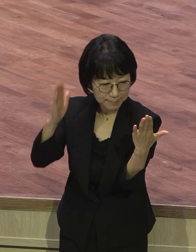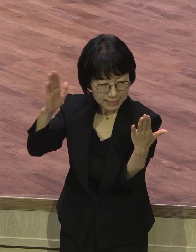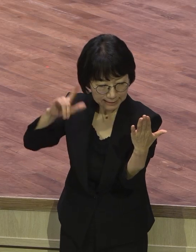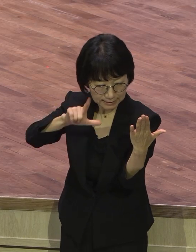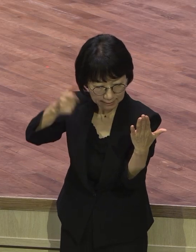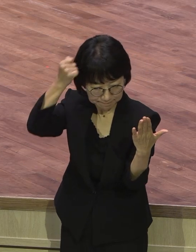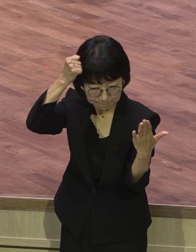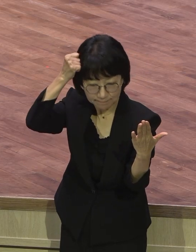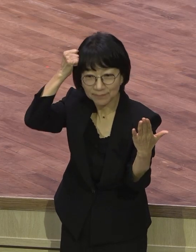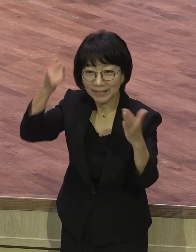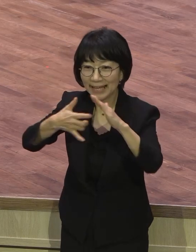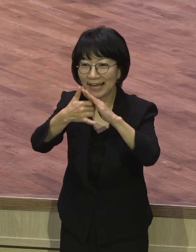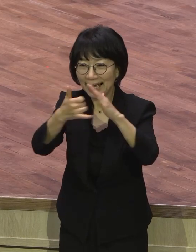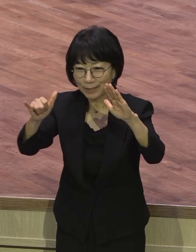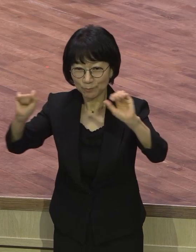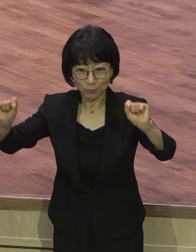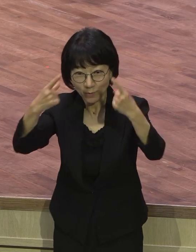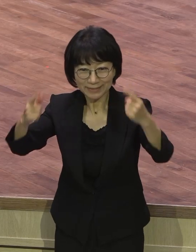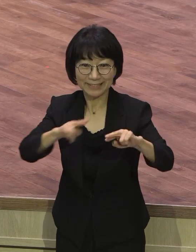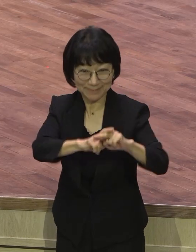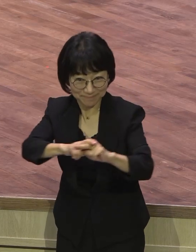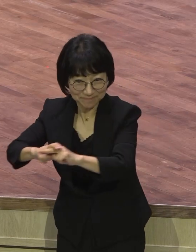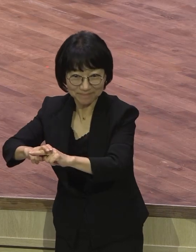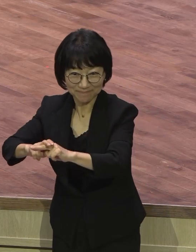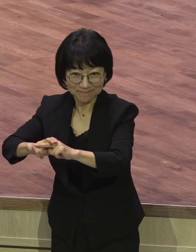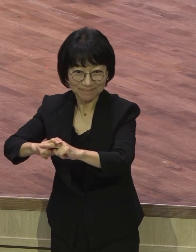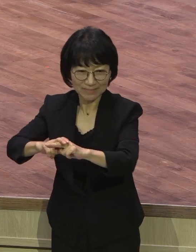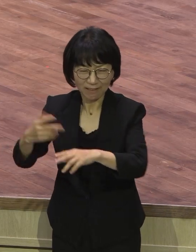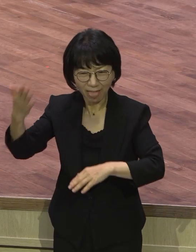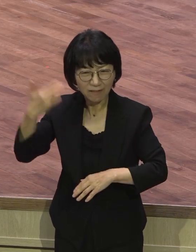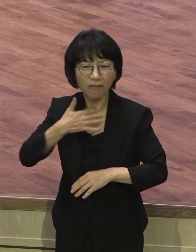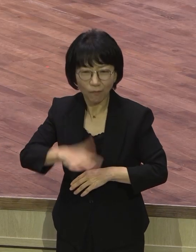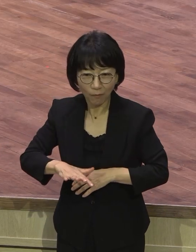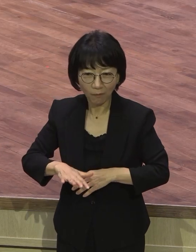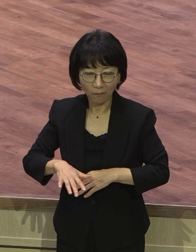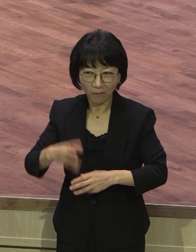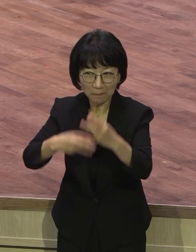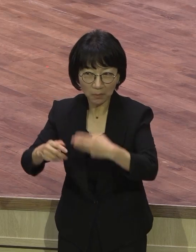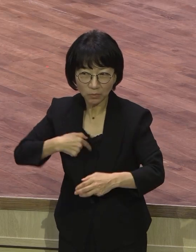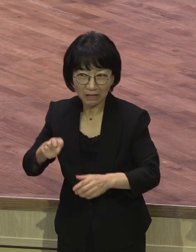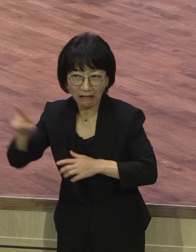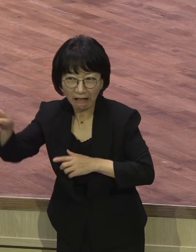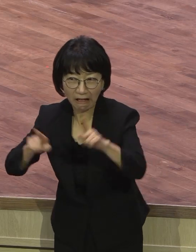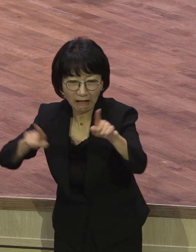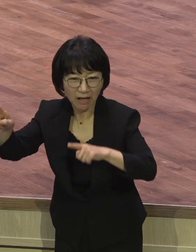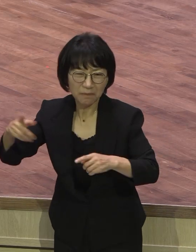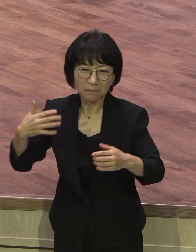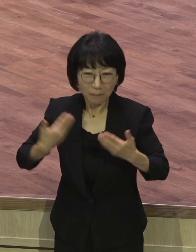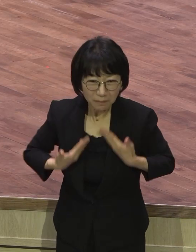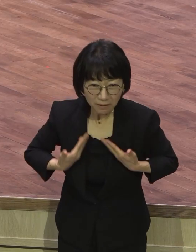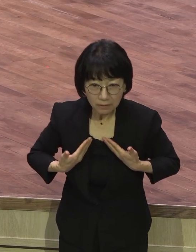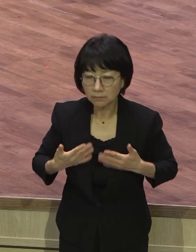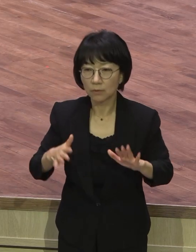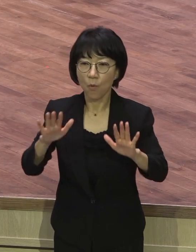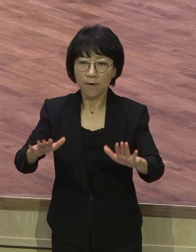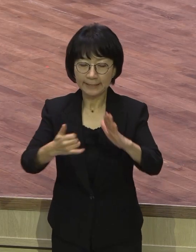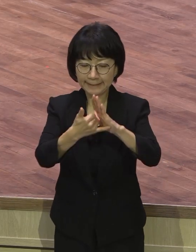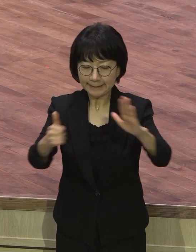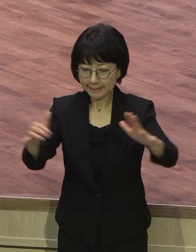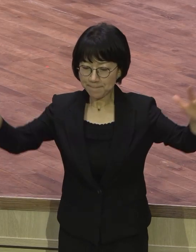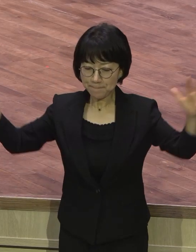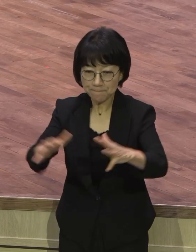받고 온 가족이 다 전에 체험하지 못한 가족 포럼 영적 무장 정말 우리 가족은 다